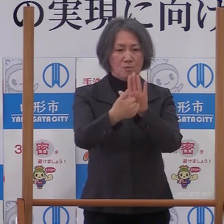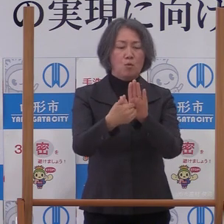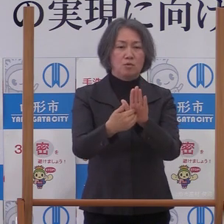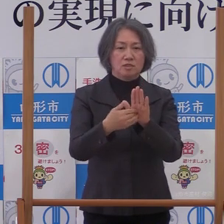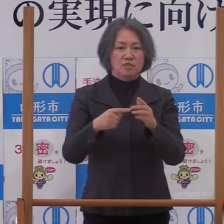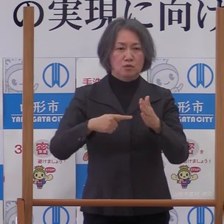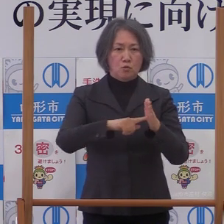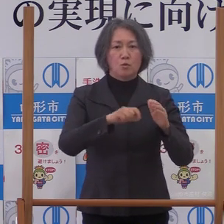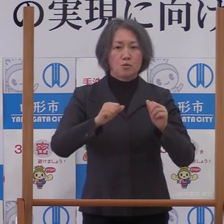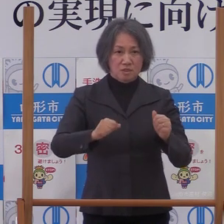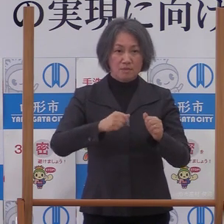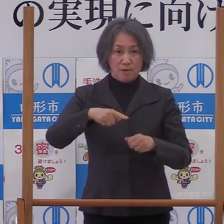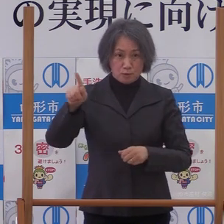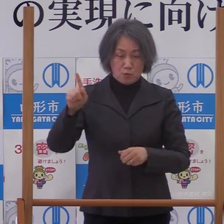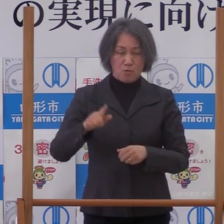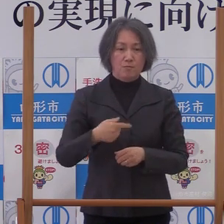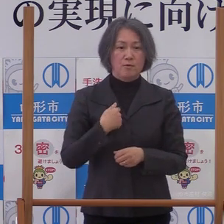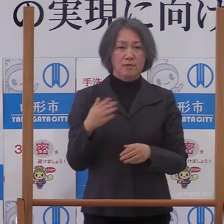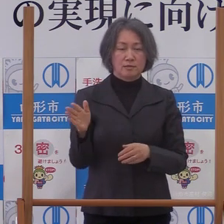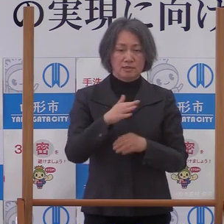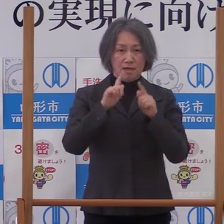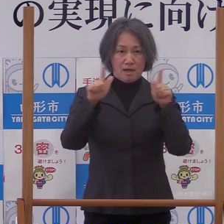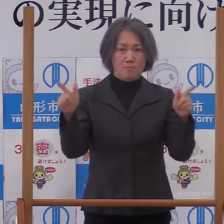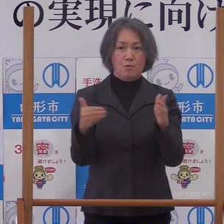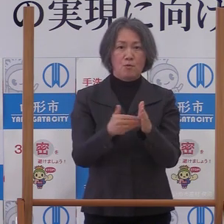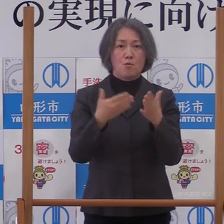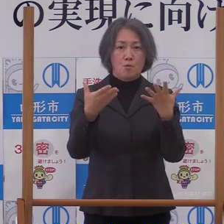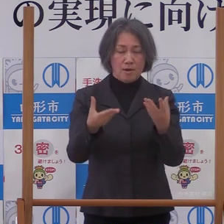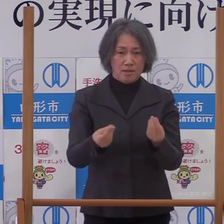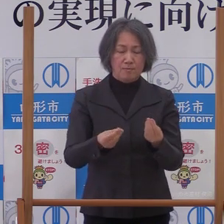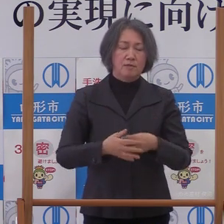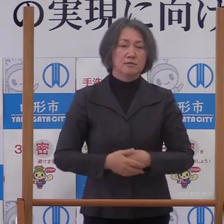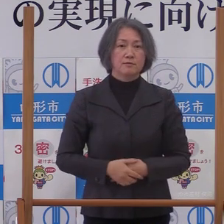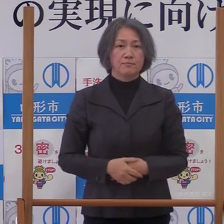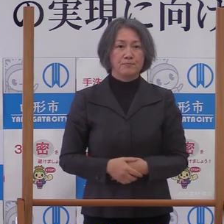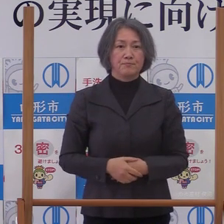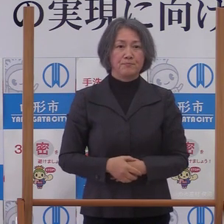いりましょう。私からの発表は以上でございます。